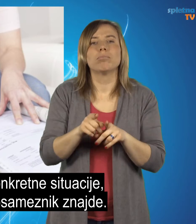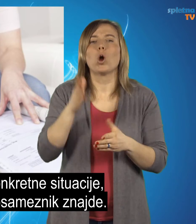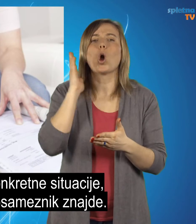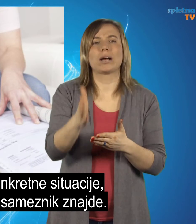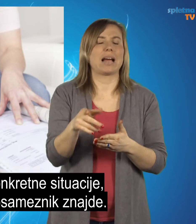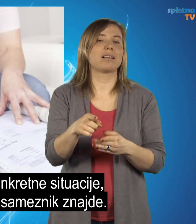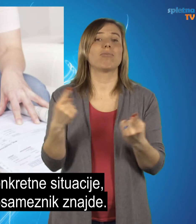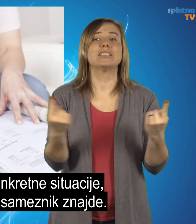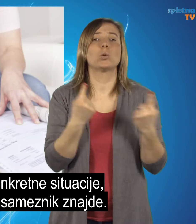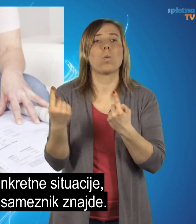znajde.